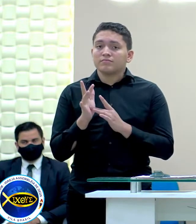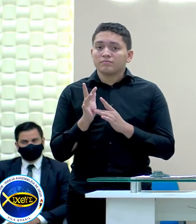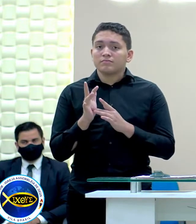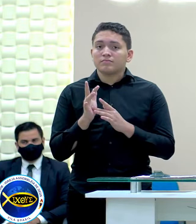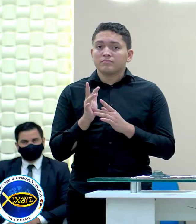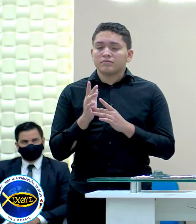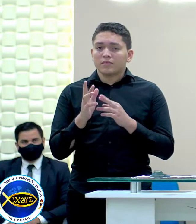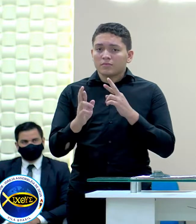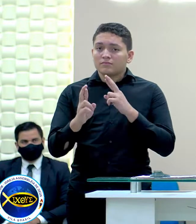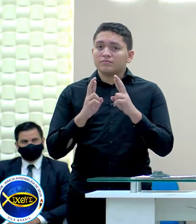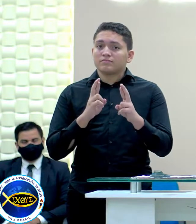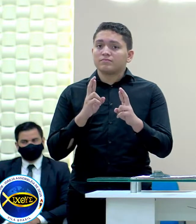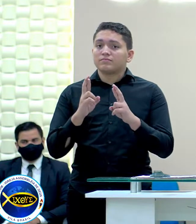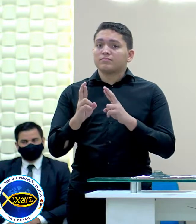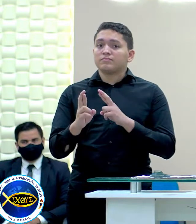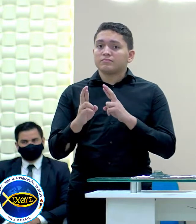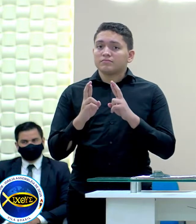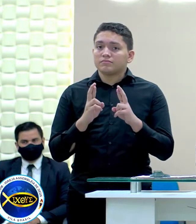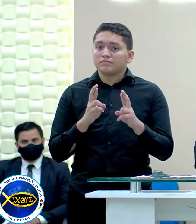um relacionamento